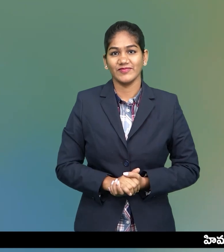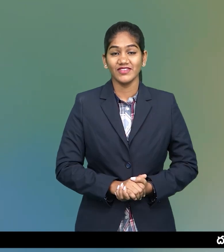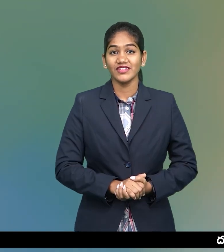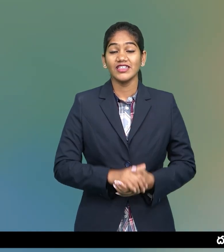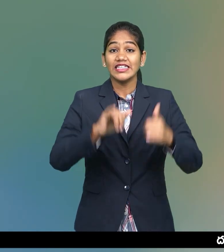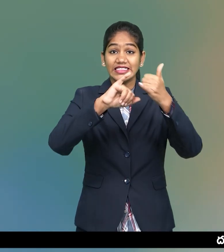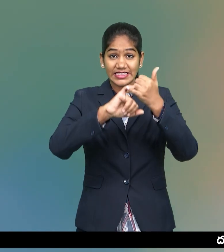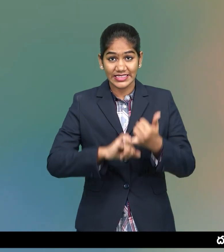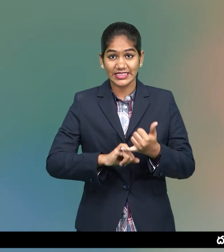దక్షిణ ద్వీపకల్పం